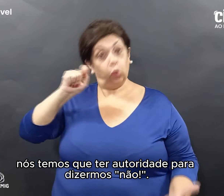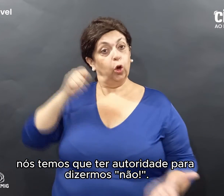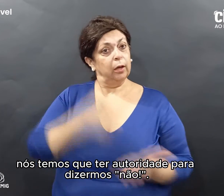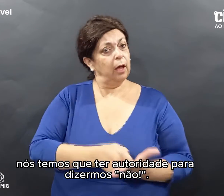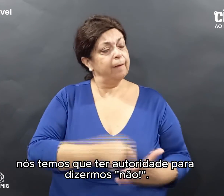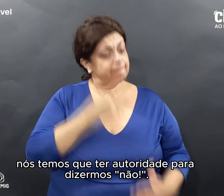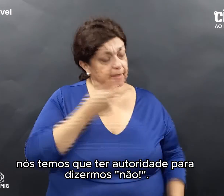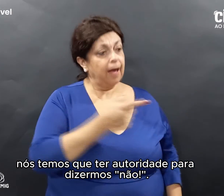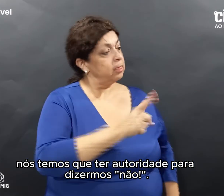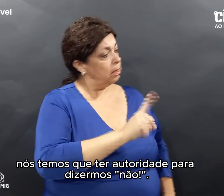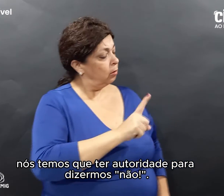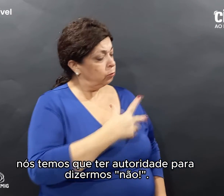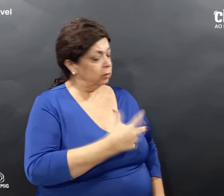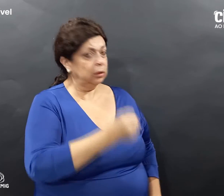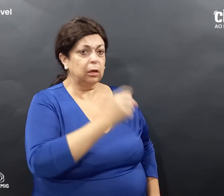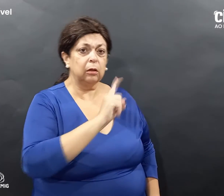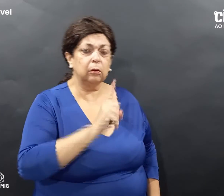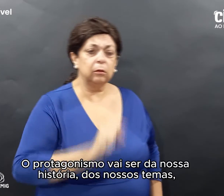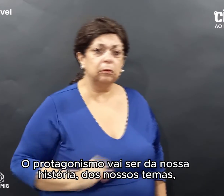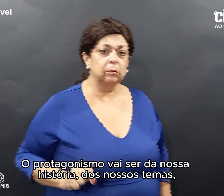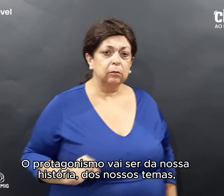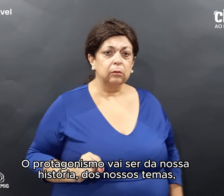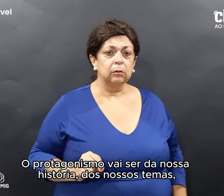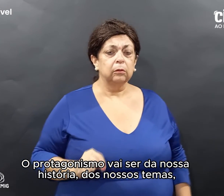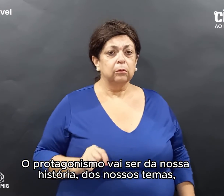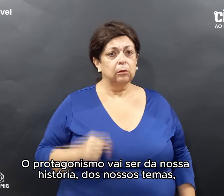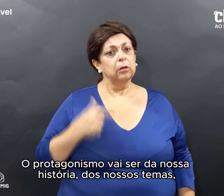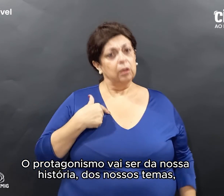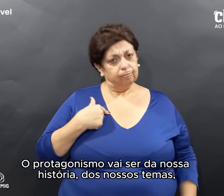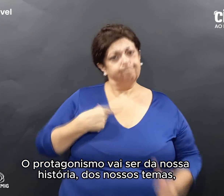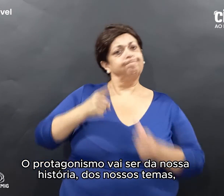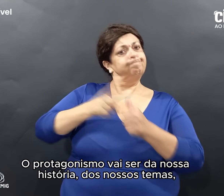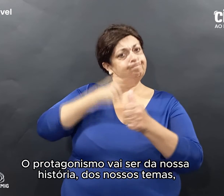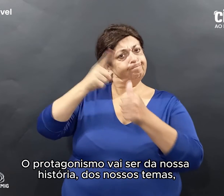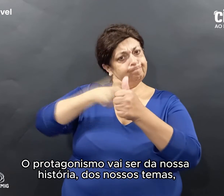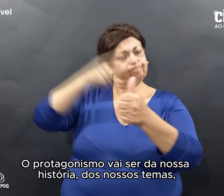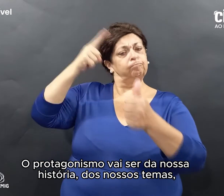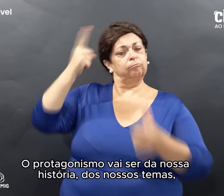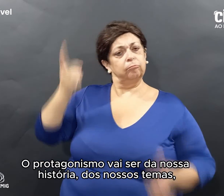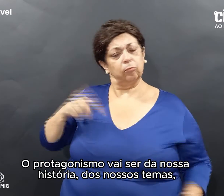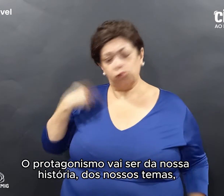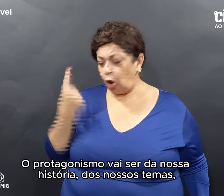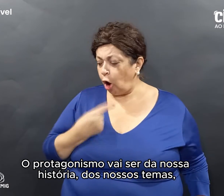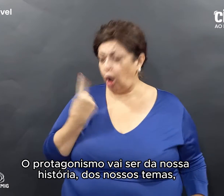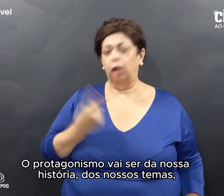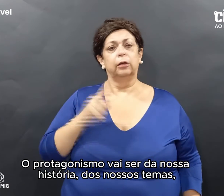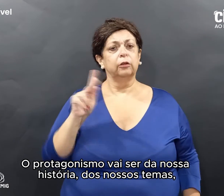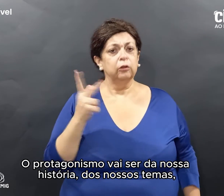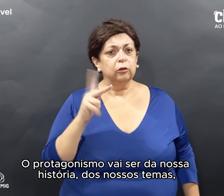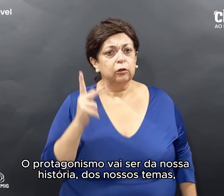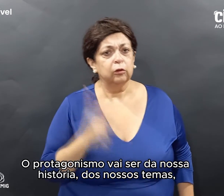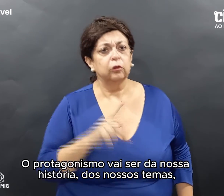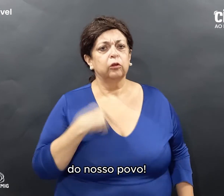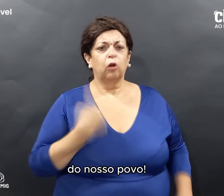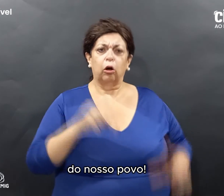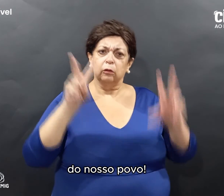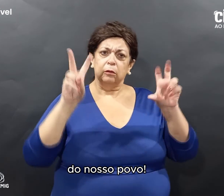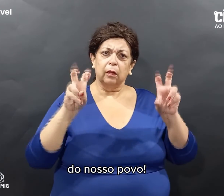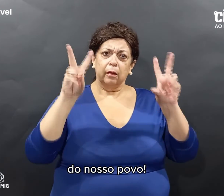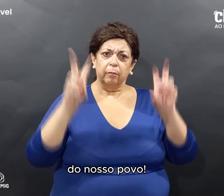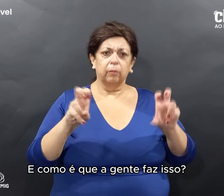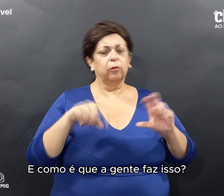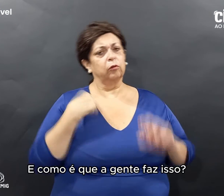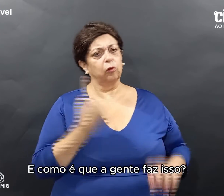dizermos não, né? Não, o protagonismo vai ser da nossa história, dos nossos temas, do